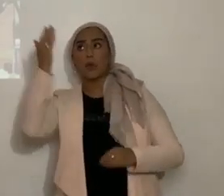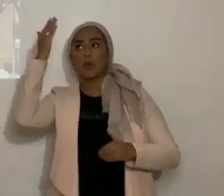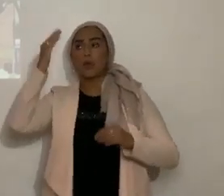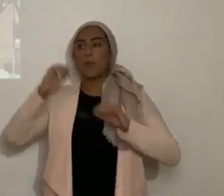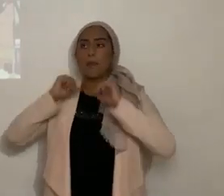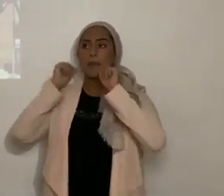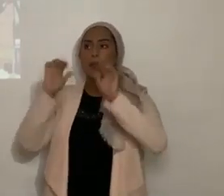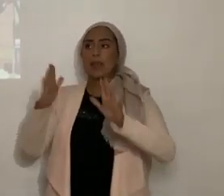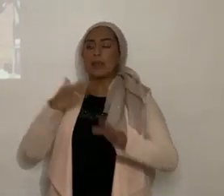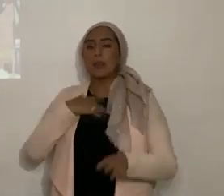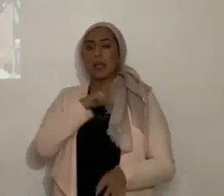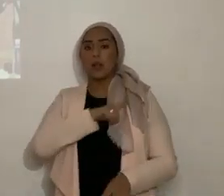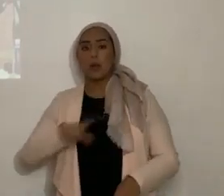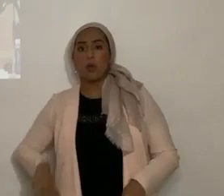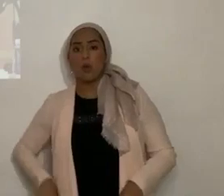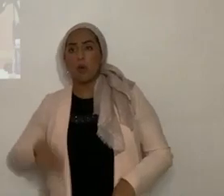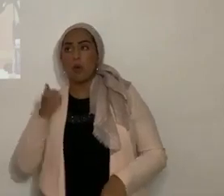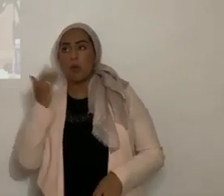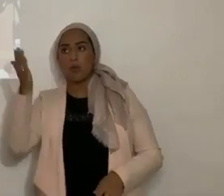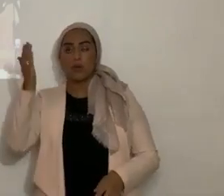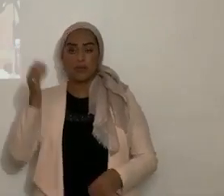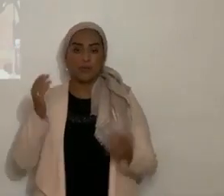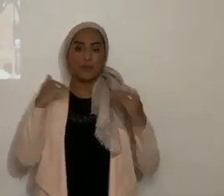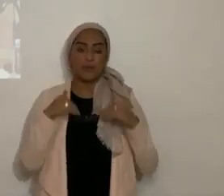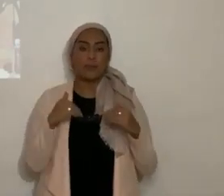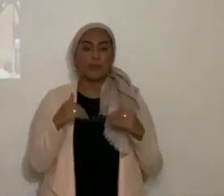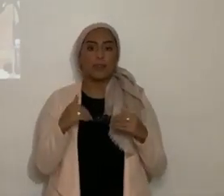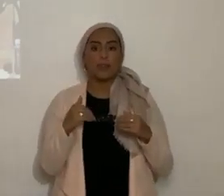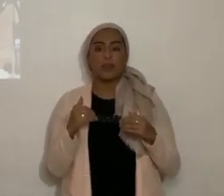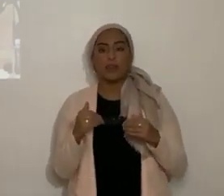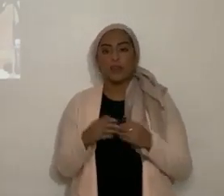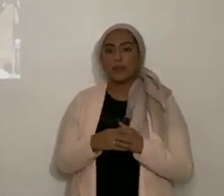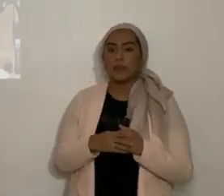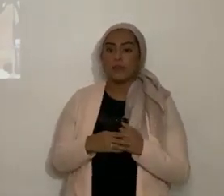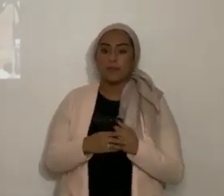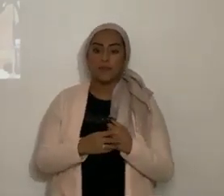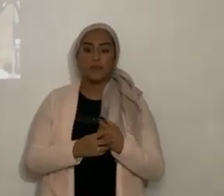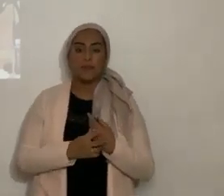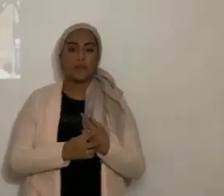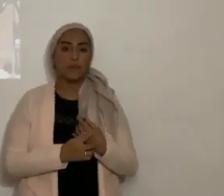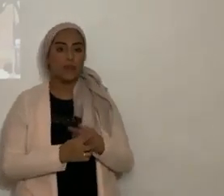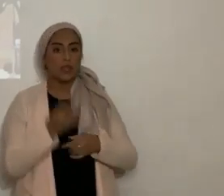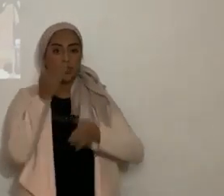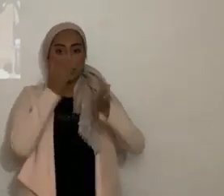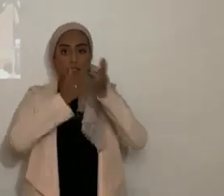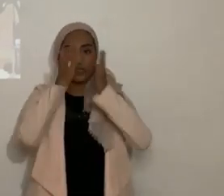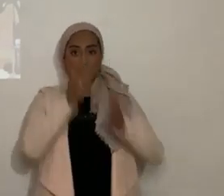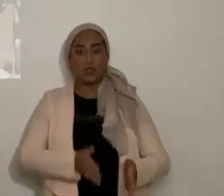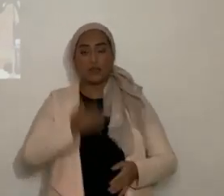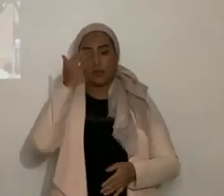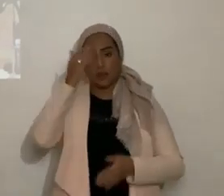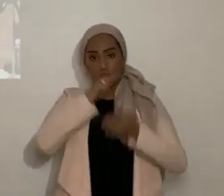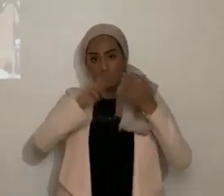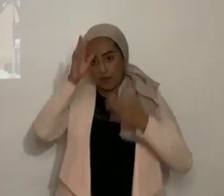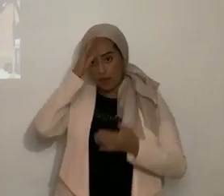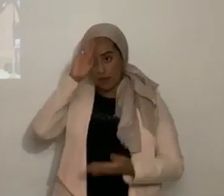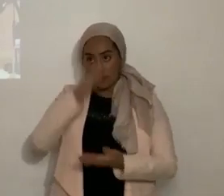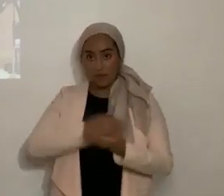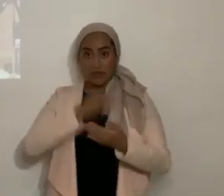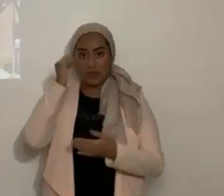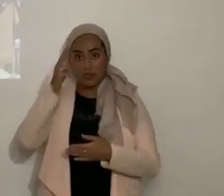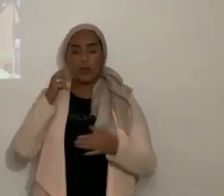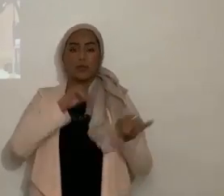Adón. Aleluya. Entonces, vamos a ir recapitulando. Los siervos del Eterno, los hijos de Yahweh,